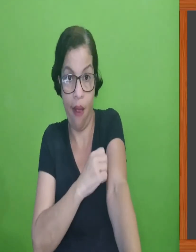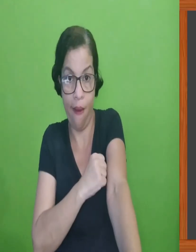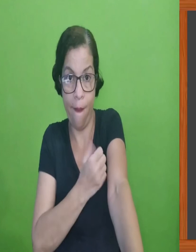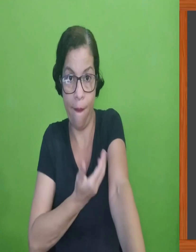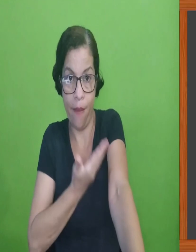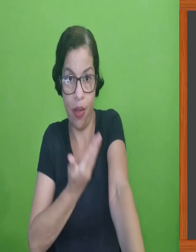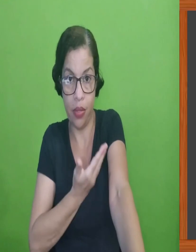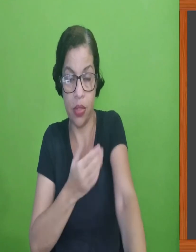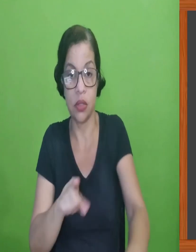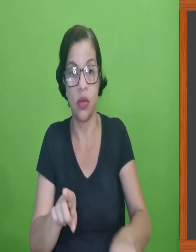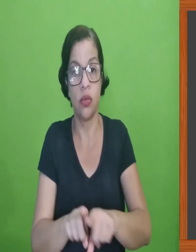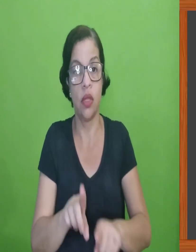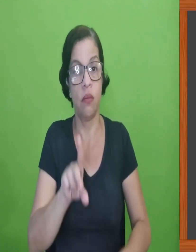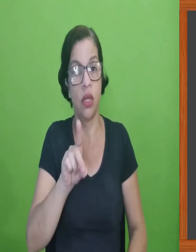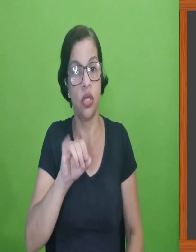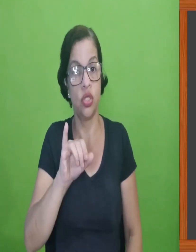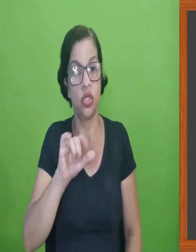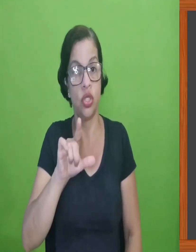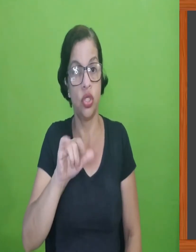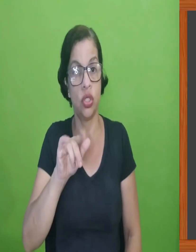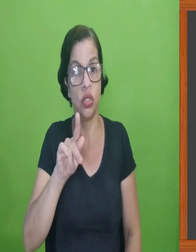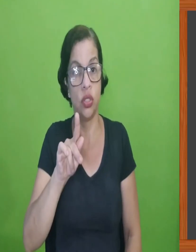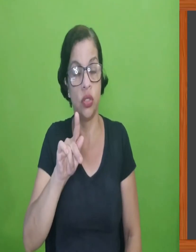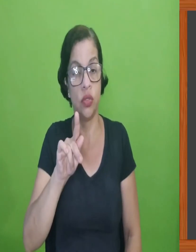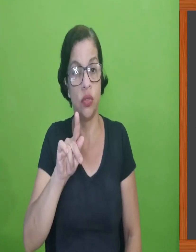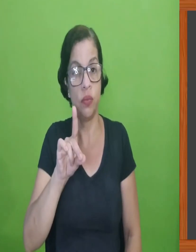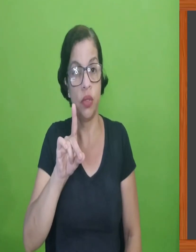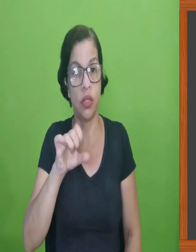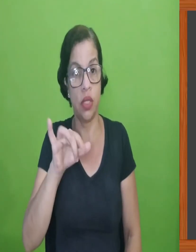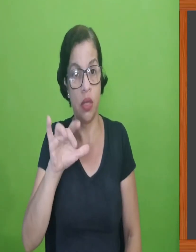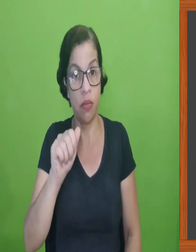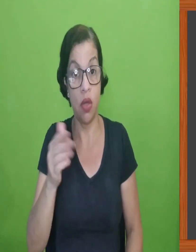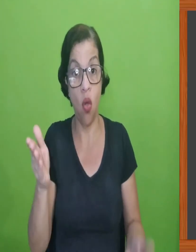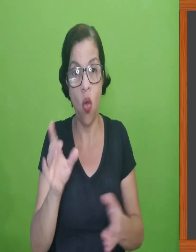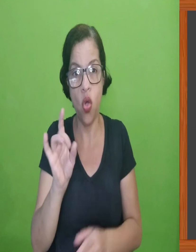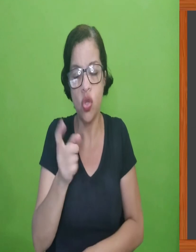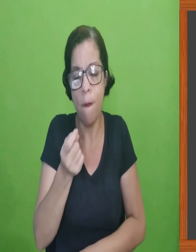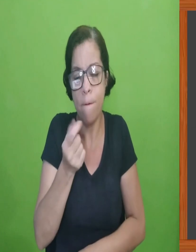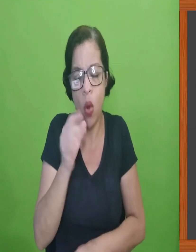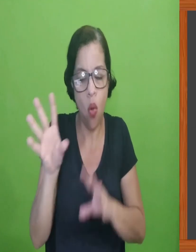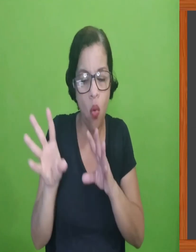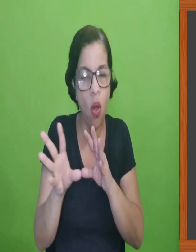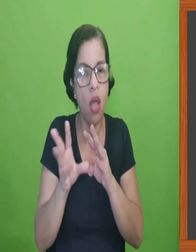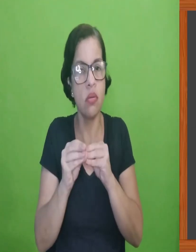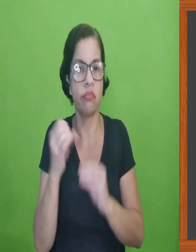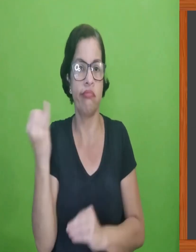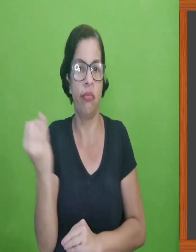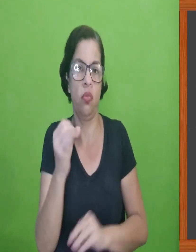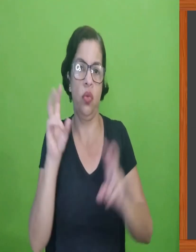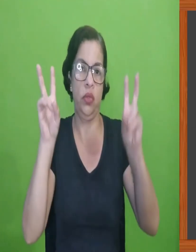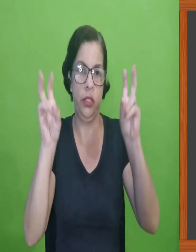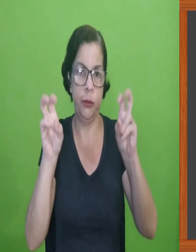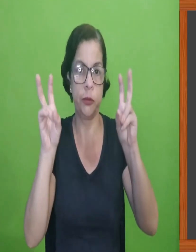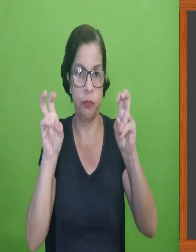sistêmica e as dislipidemias. Esta aula foi apenas um pequeno resumo deste importante